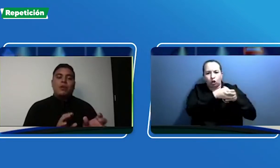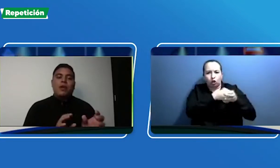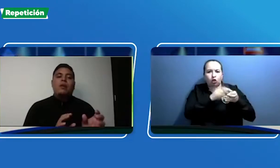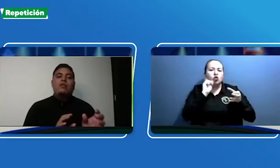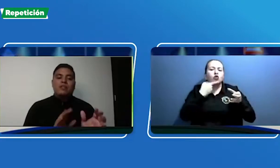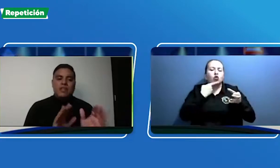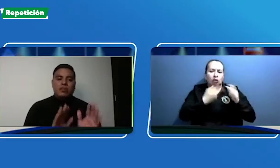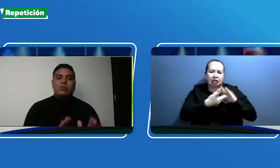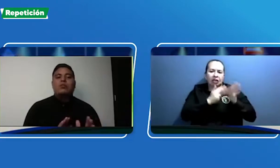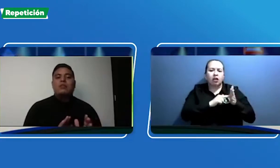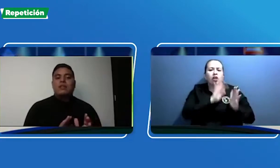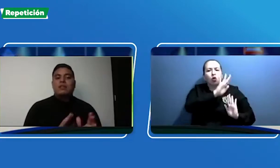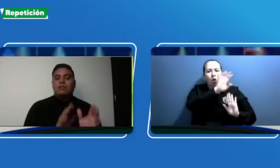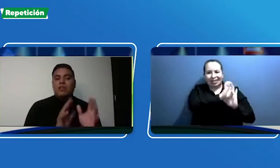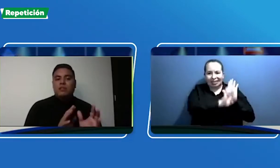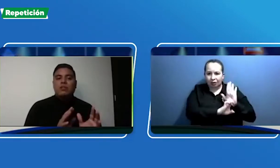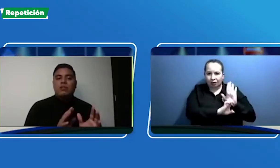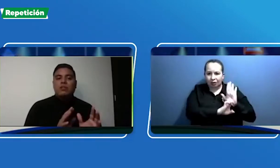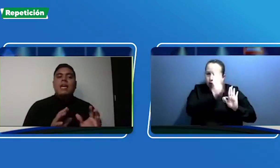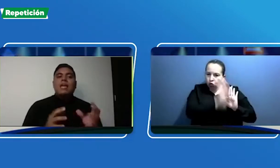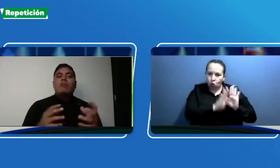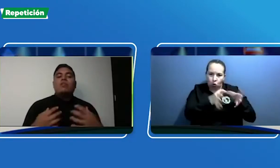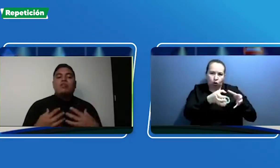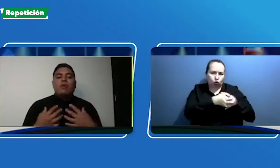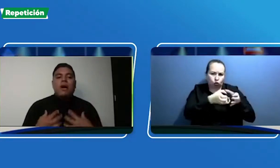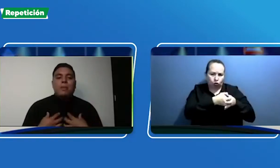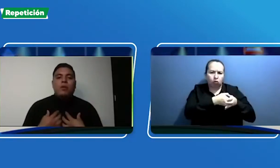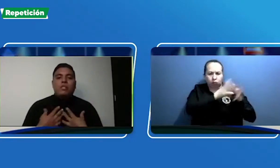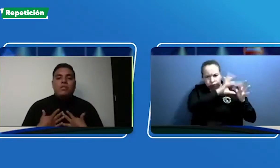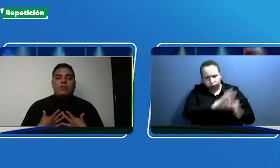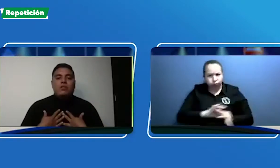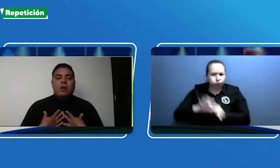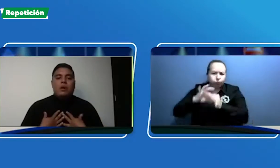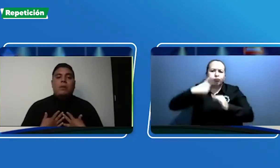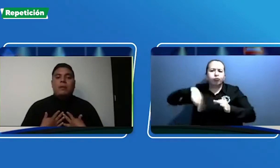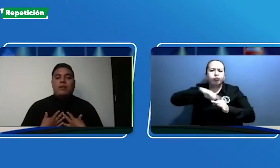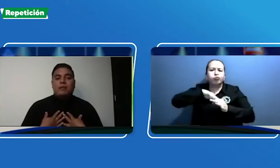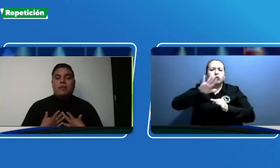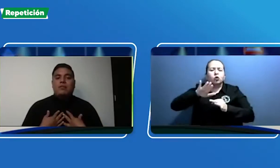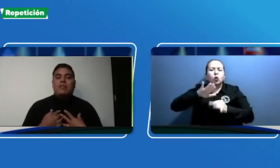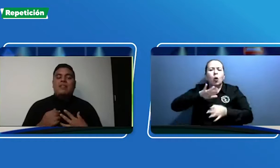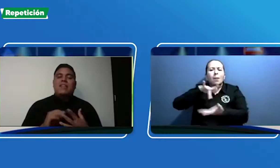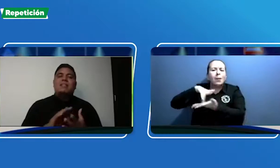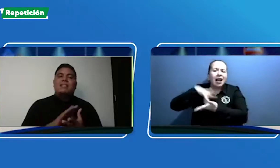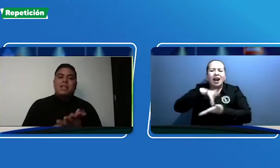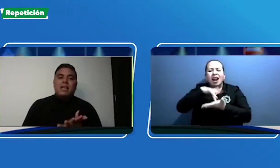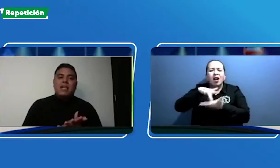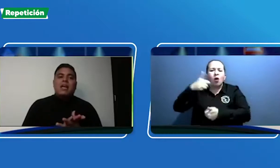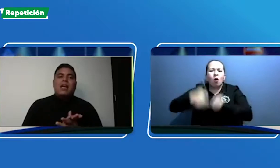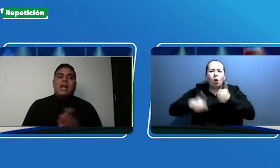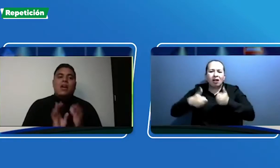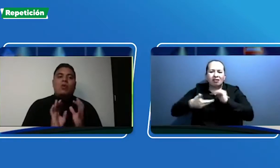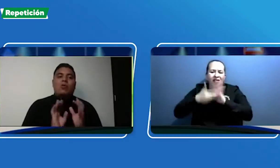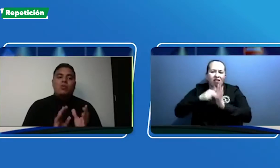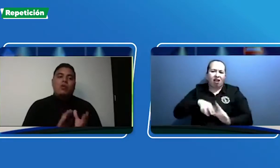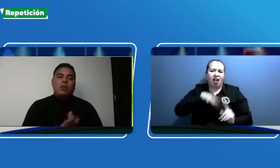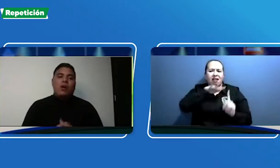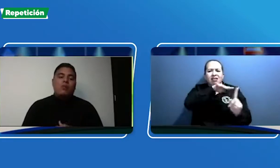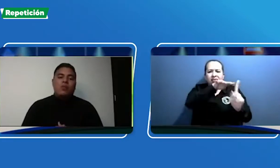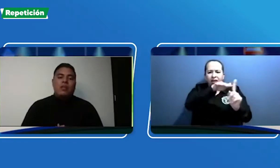todavía los estatutos de esa asociación y nuestro campo allí, nuestro campo de participación es incidir en